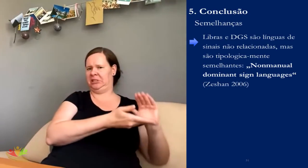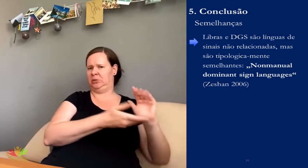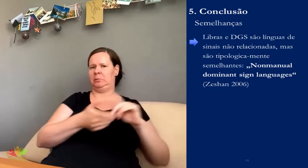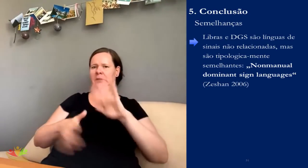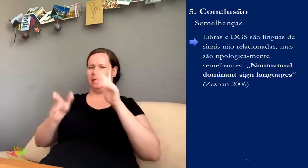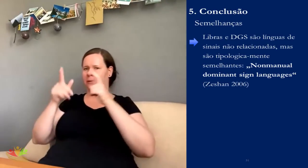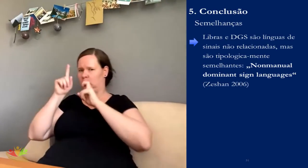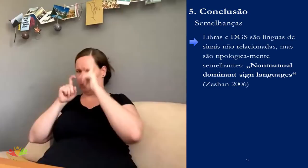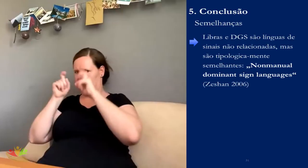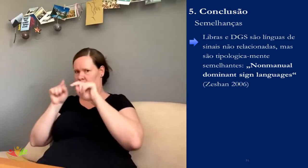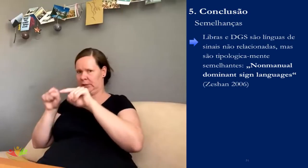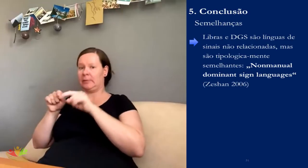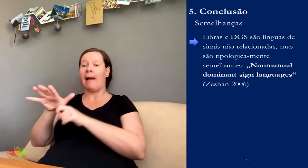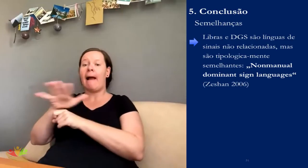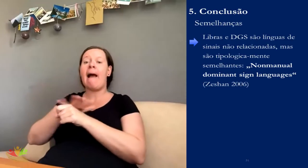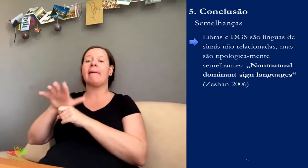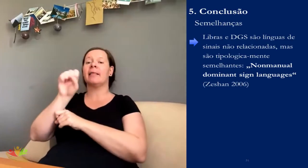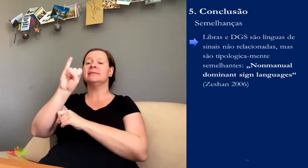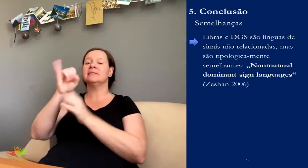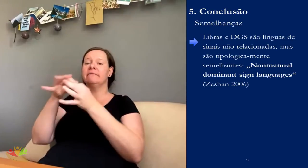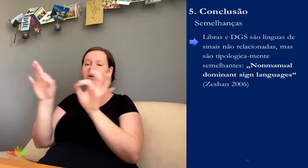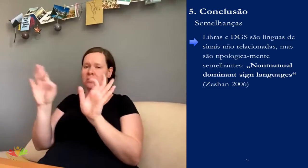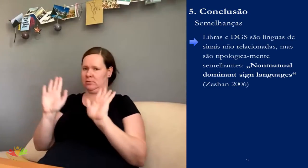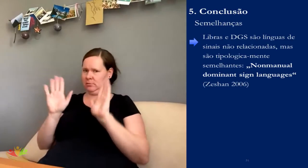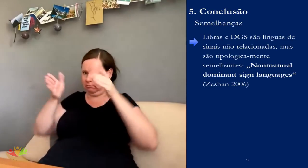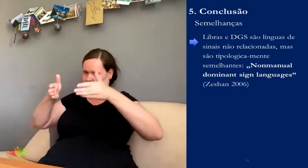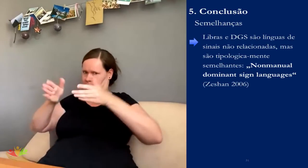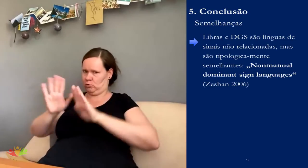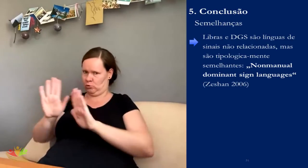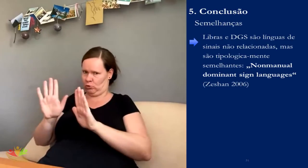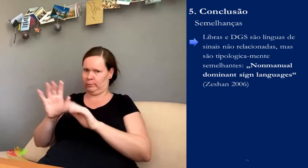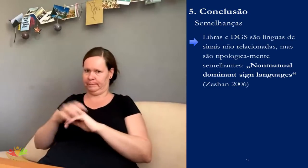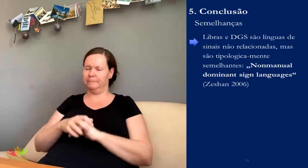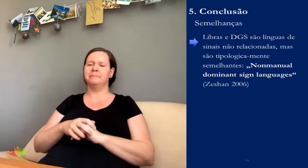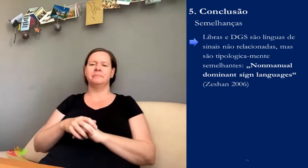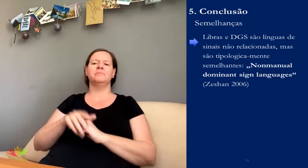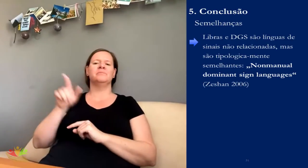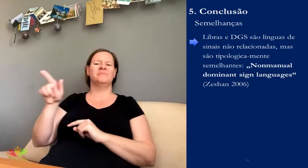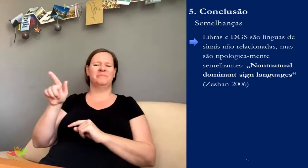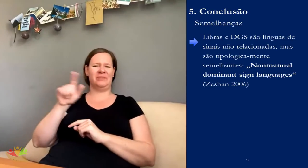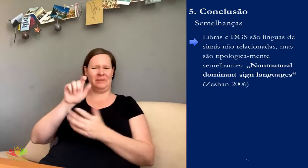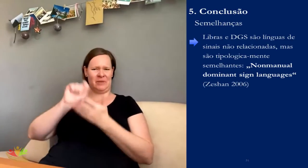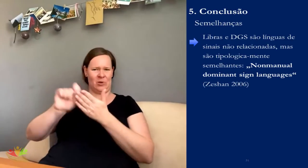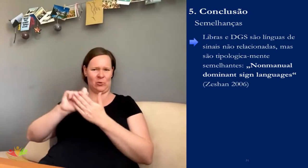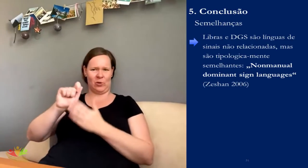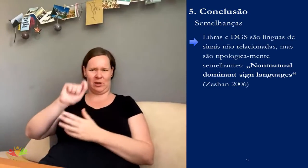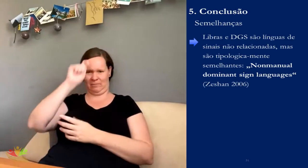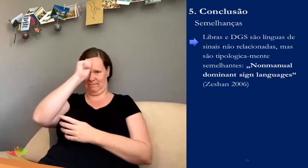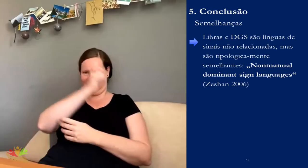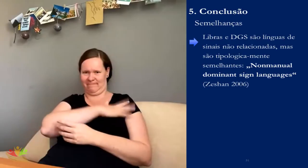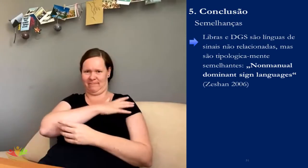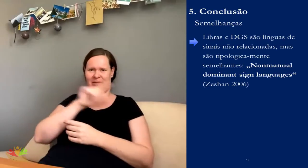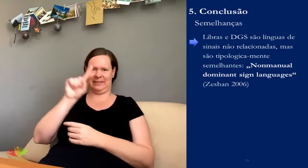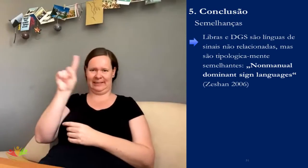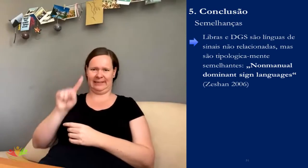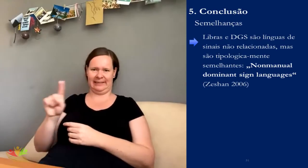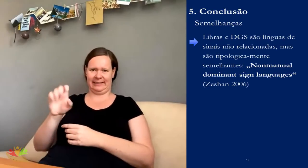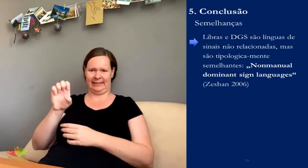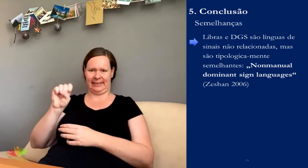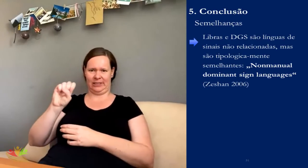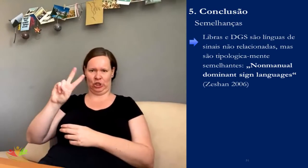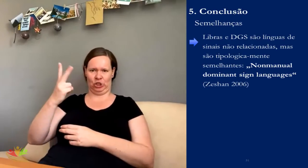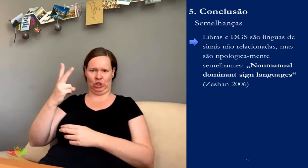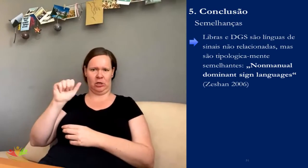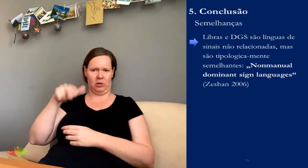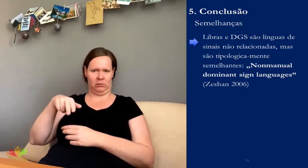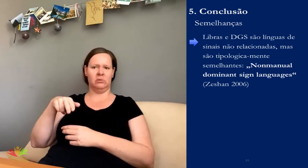manuais dominantes, ou seja, que preferem o uso das marcas não manuais do que o uso de sinais manuais. Então você tem